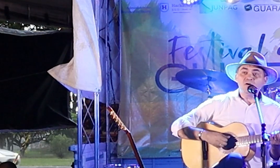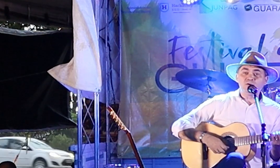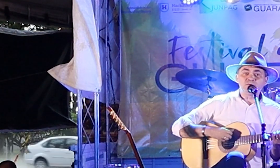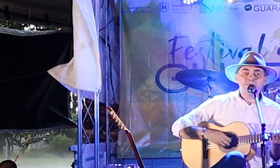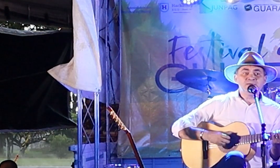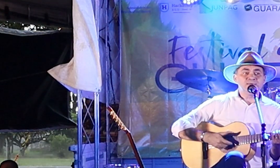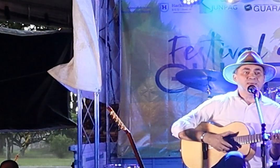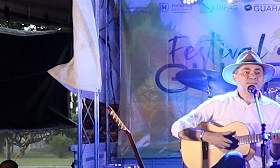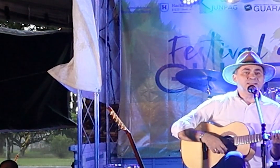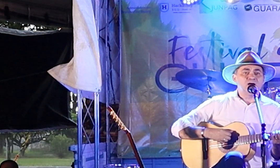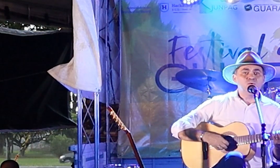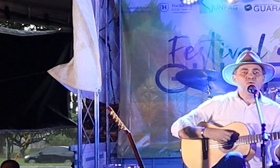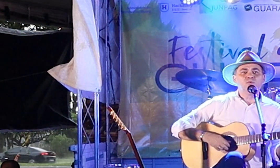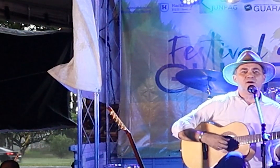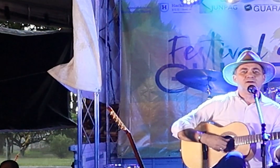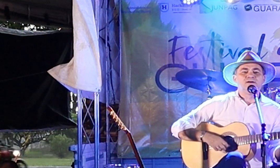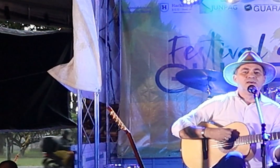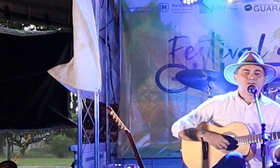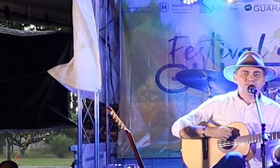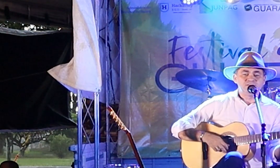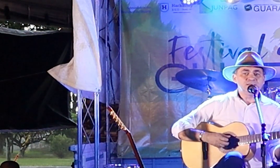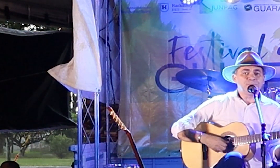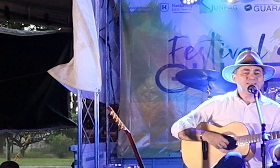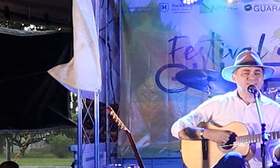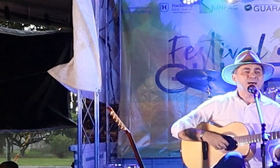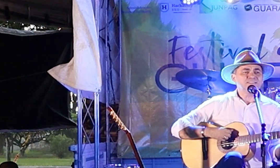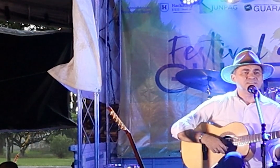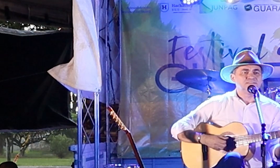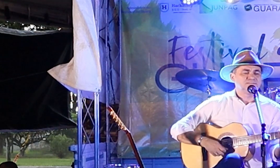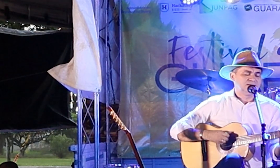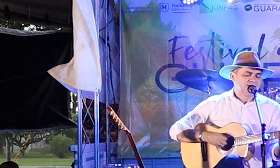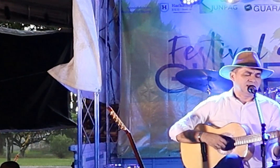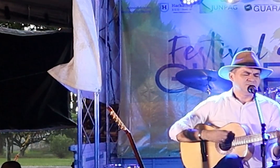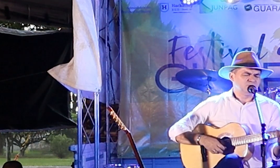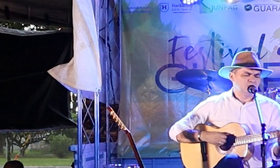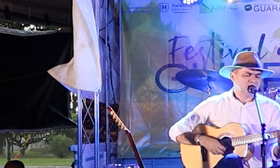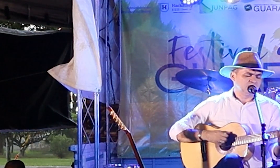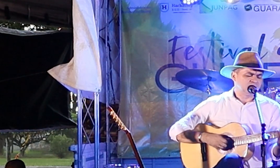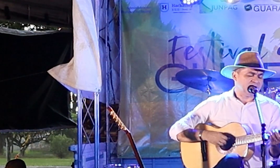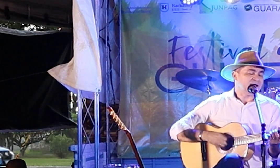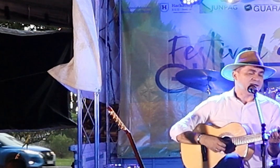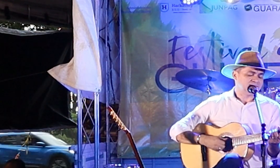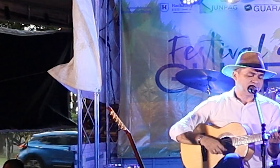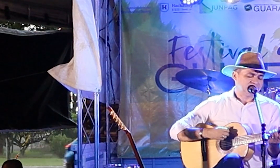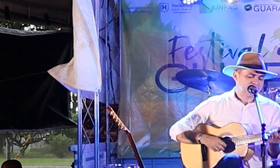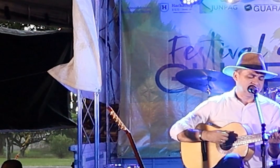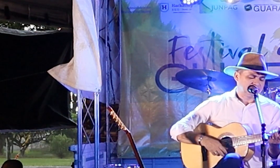O olho que mira na rua e vê a paisagem lá no mesmo